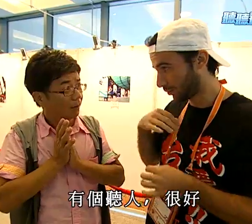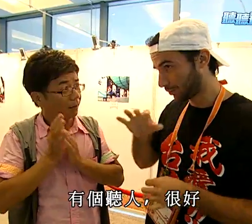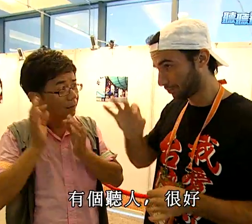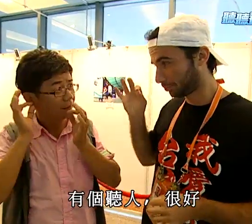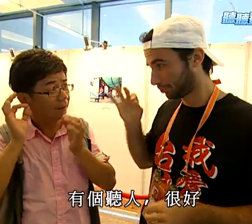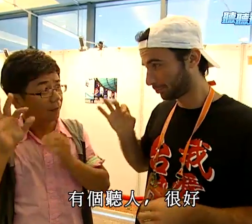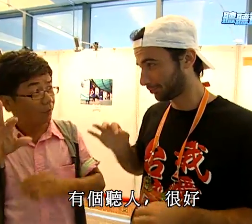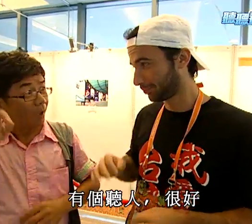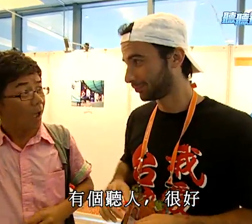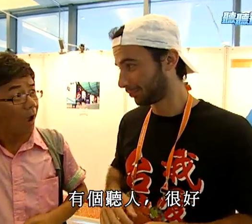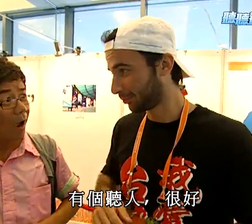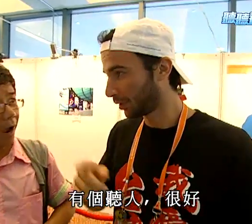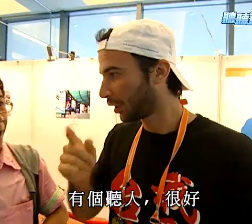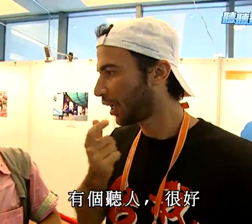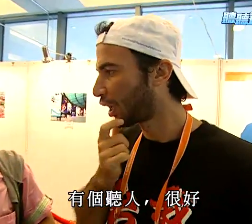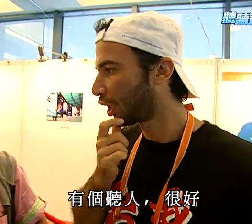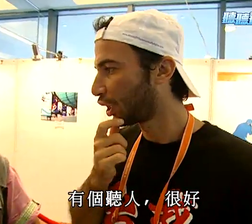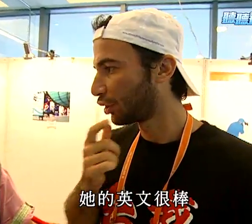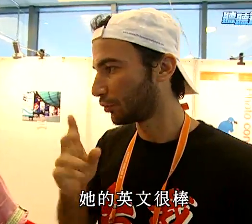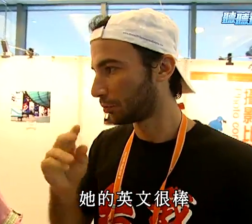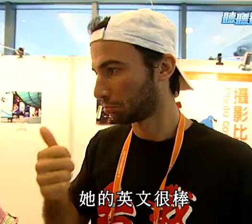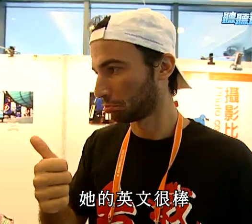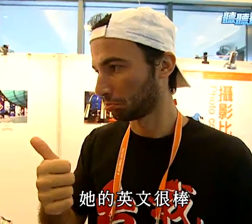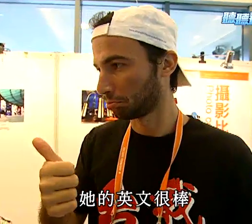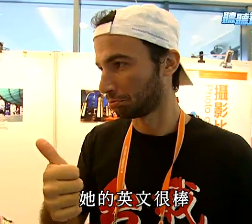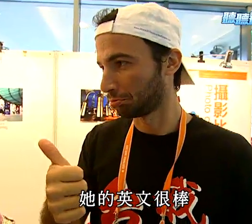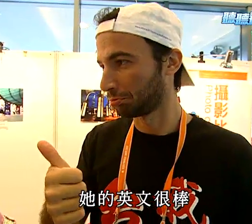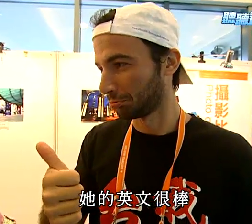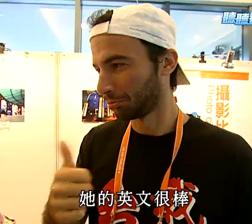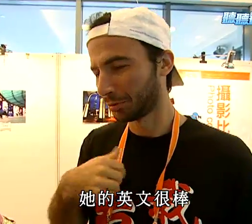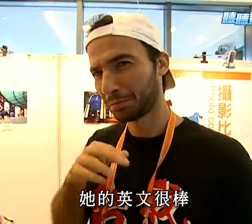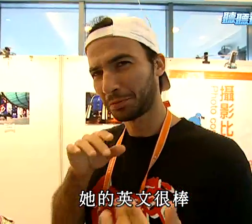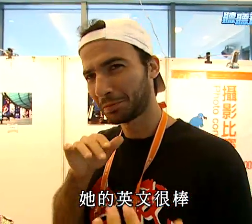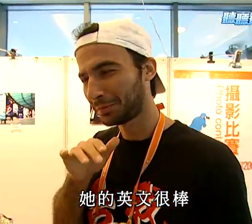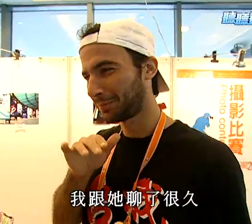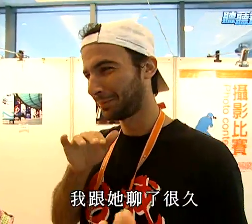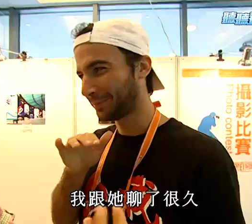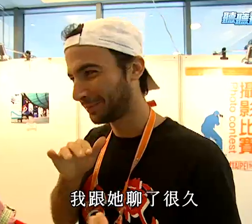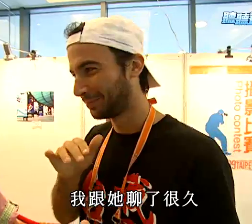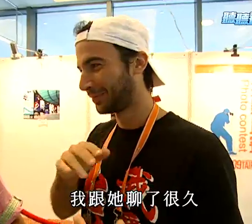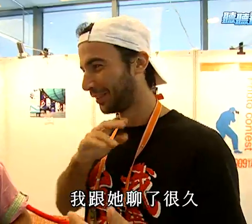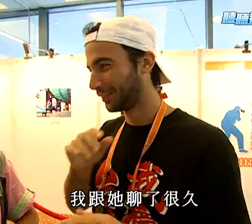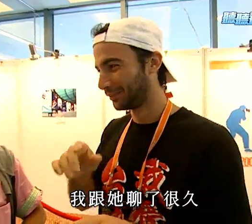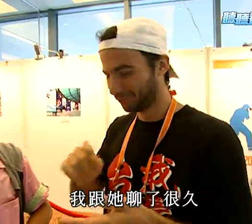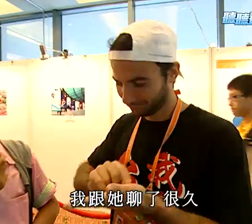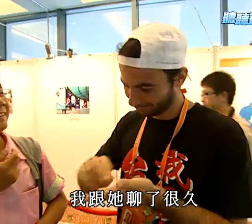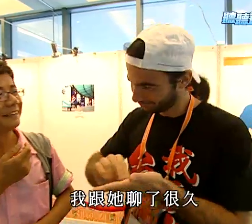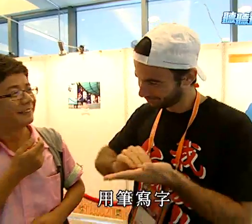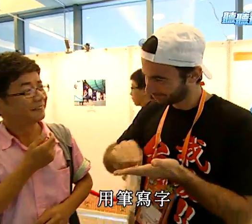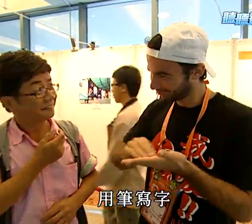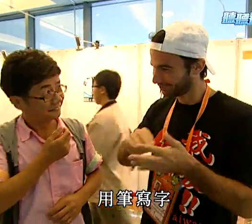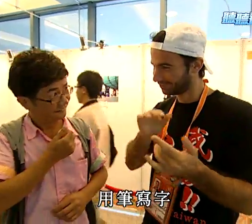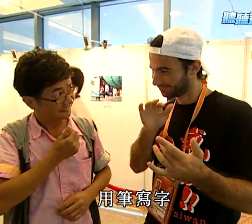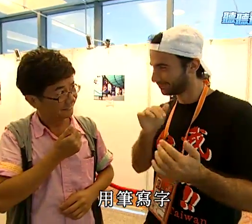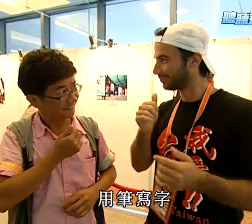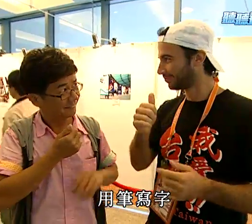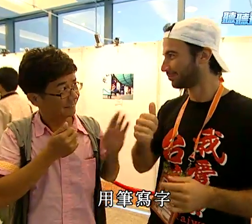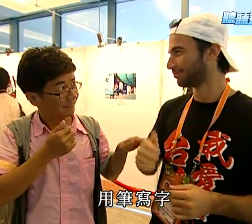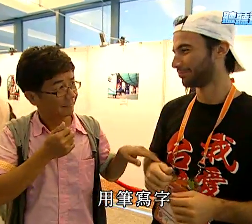听人，很好。哦，哎，他的英文很棒。我跟他聊了很久。用笔写字，聊得很